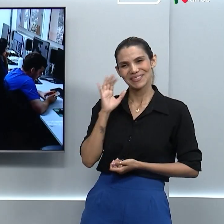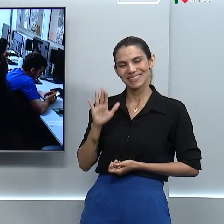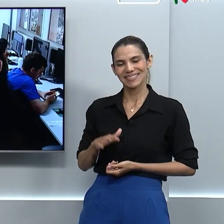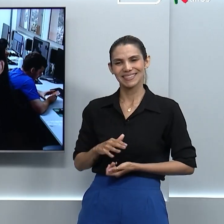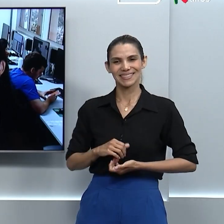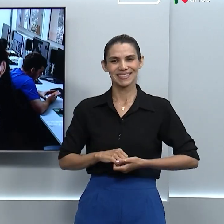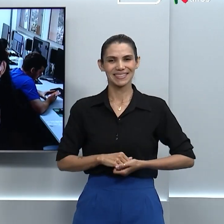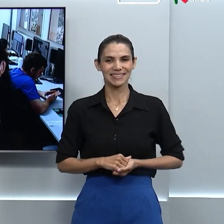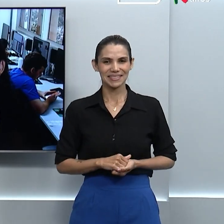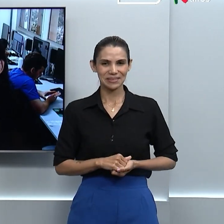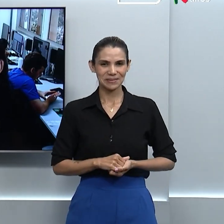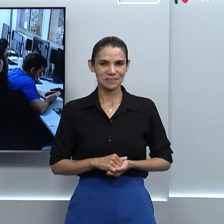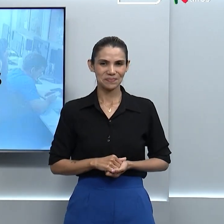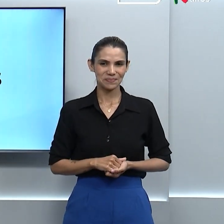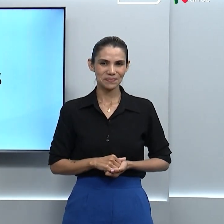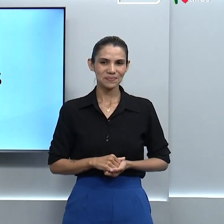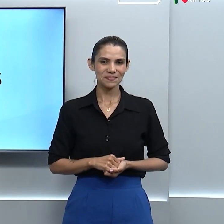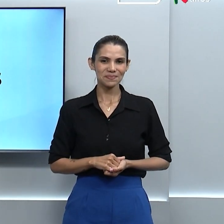tarde.